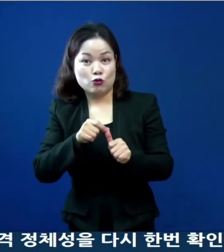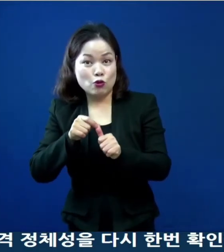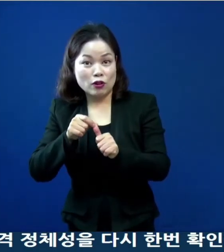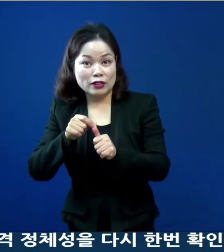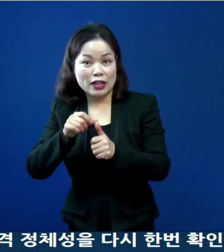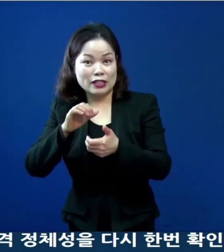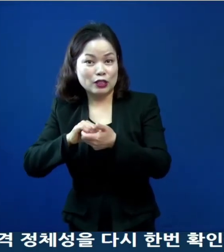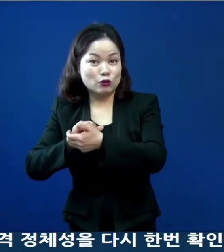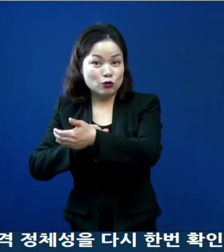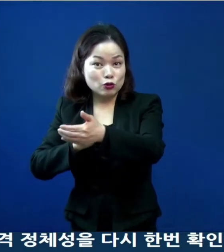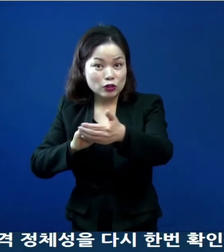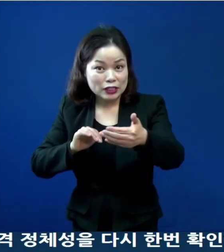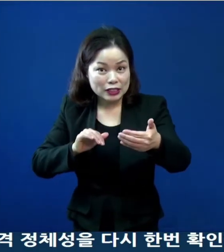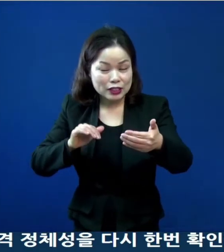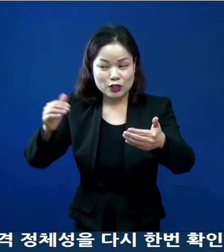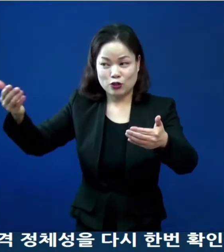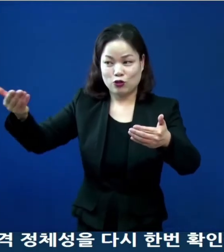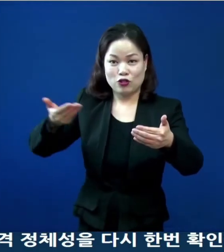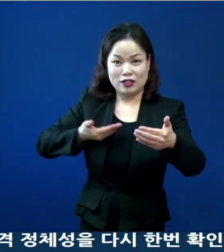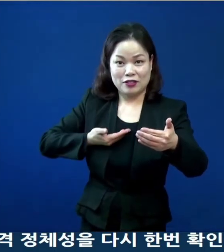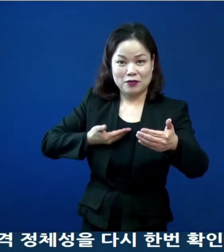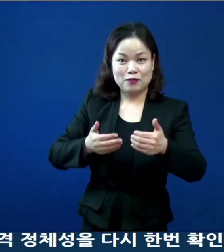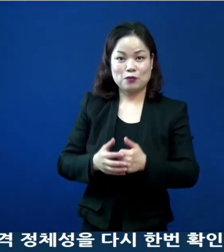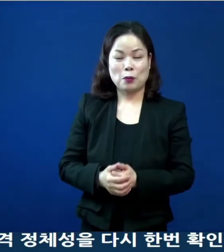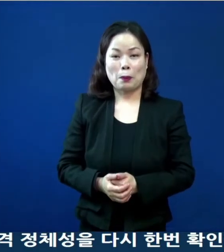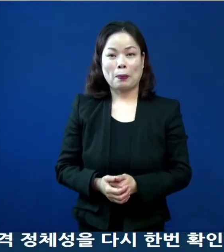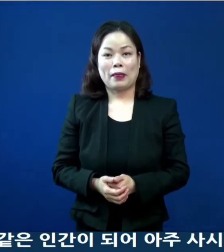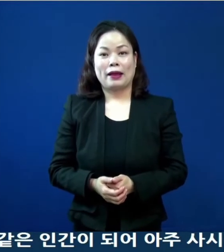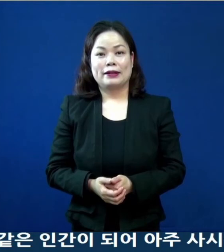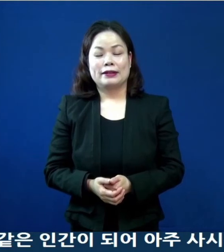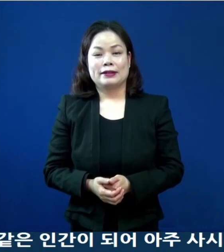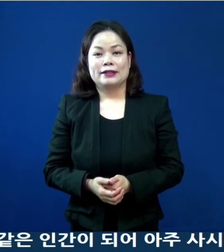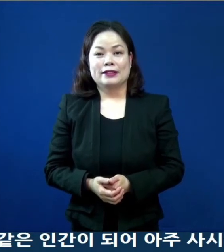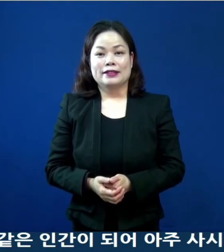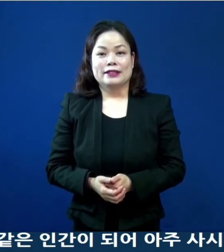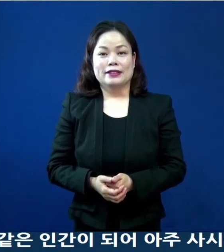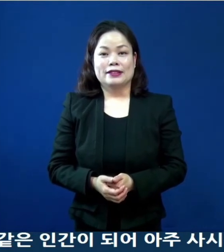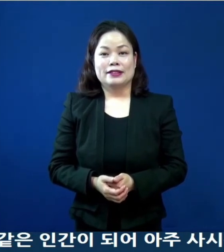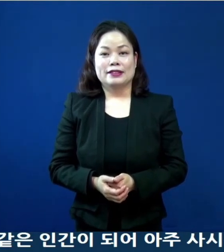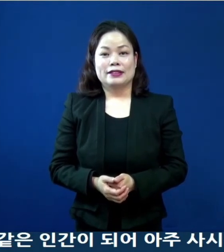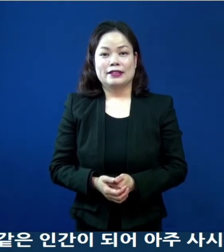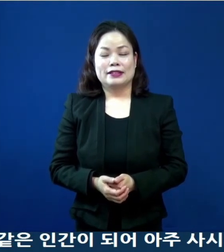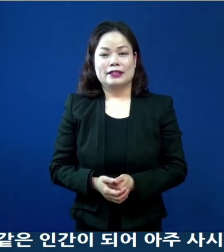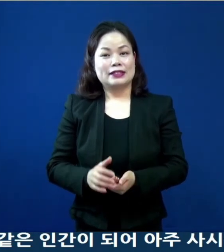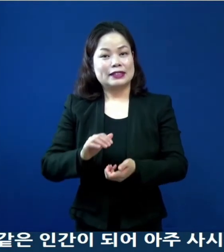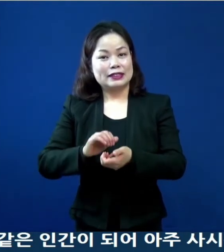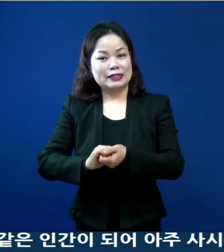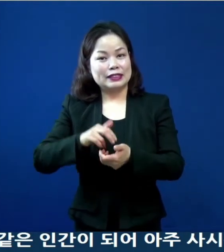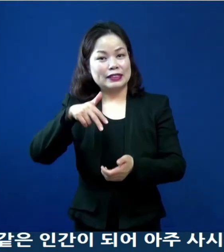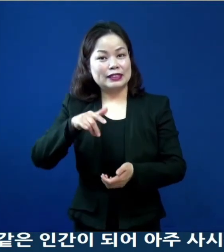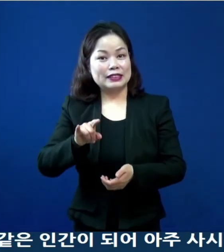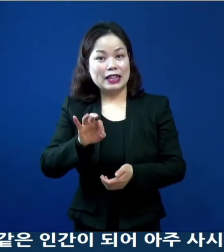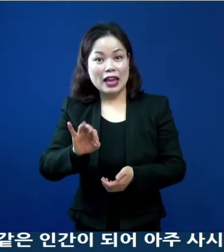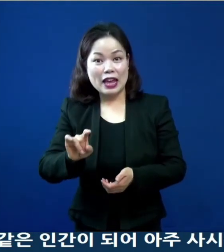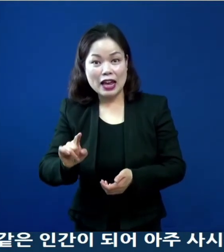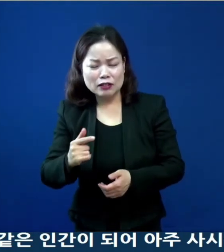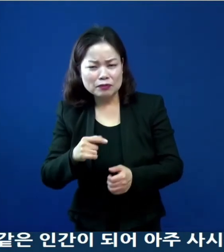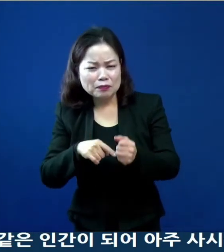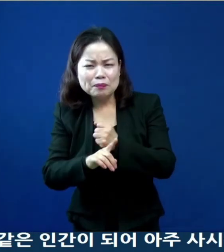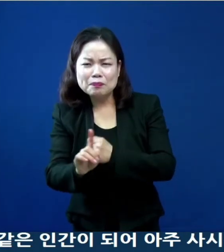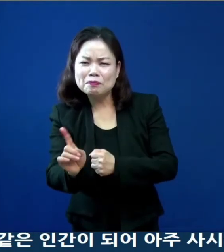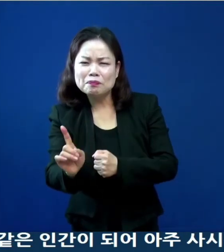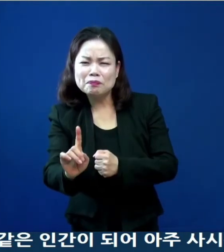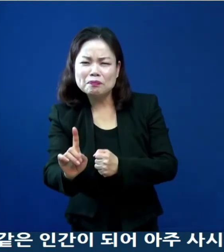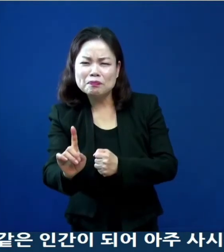제안을 우리에게 주신 것이죠. 여러분, 이 제안이 의미하는